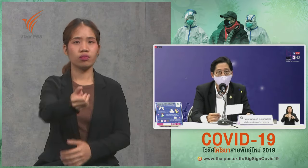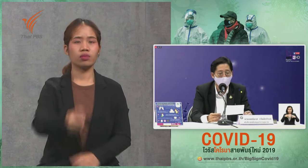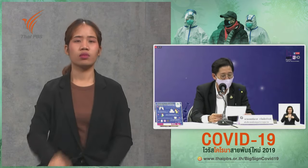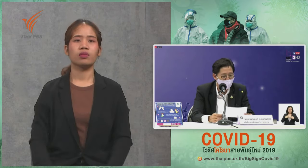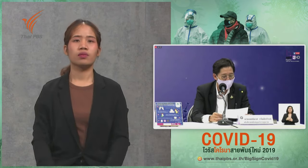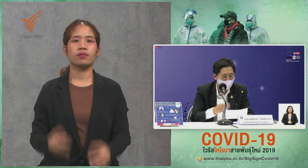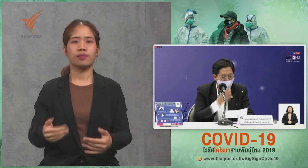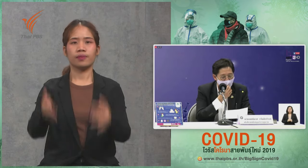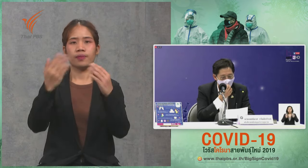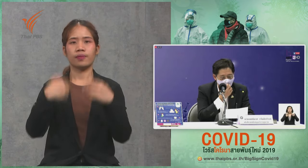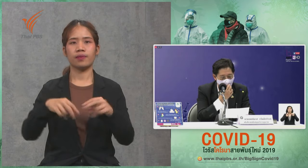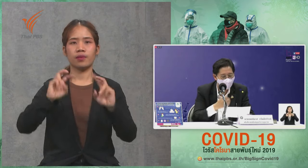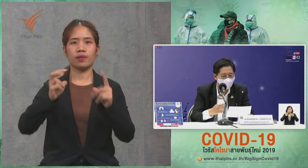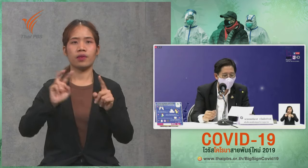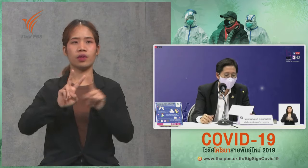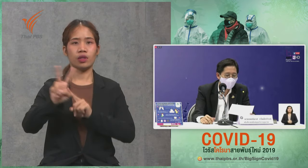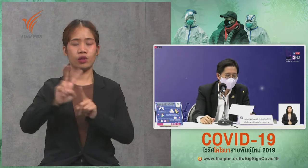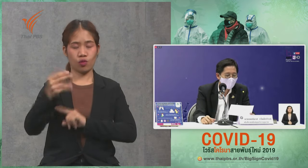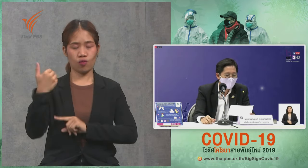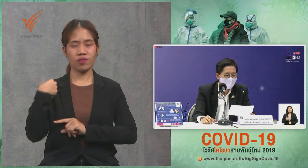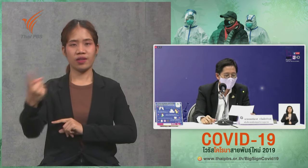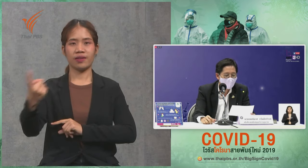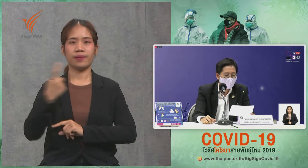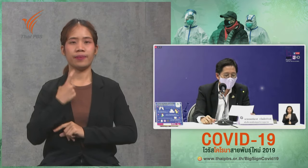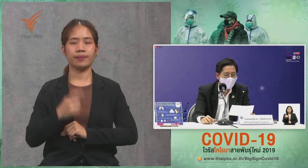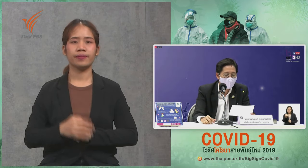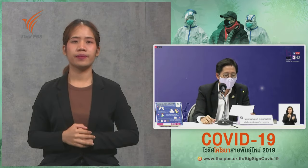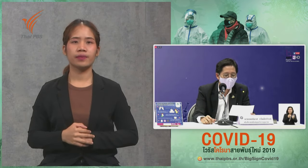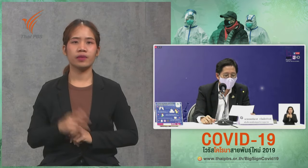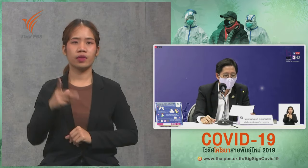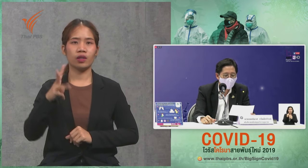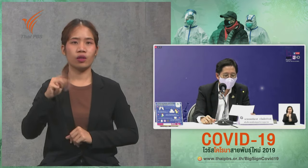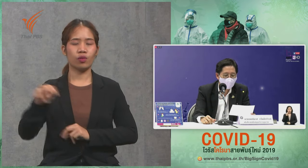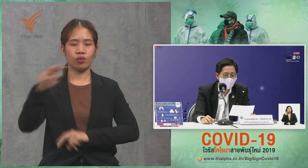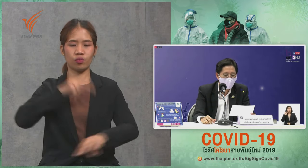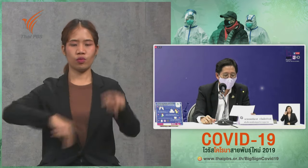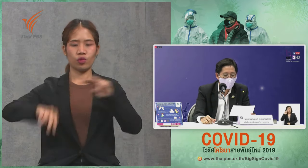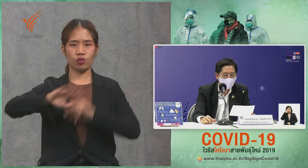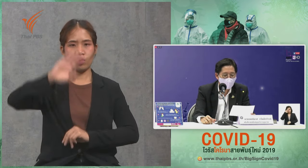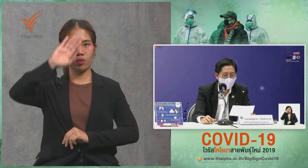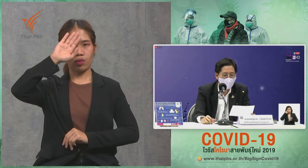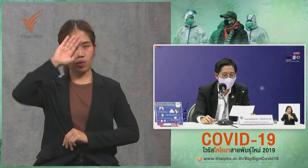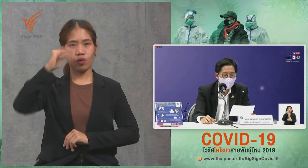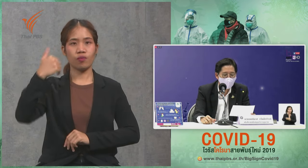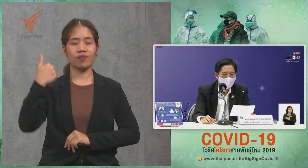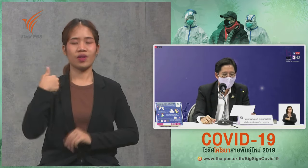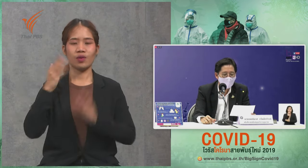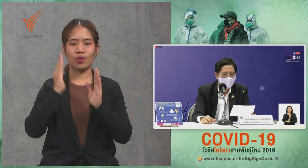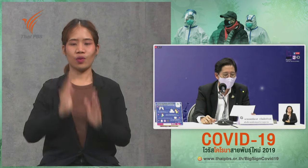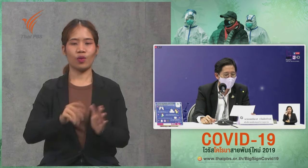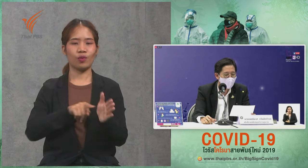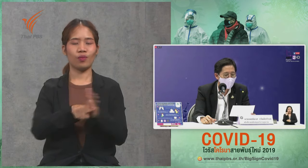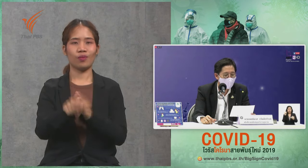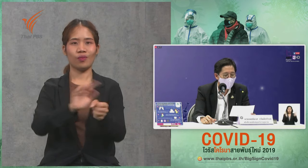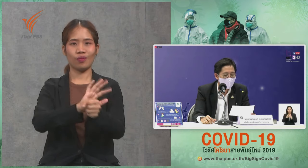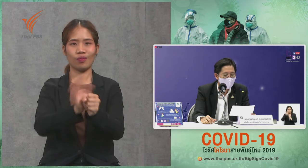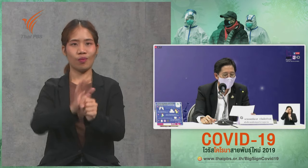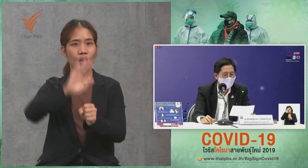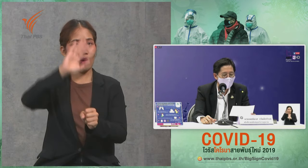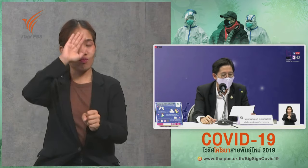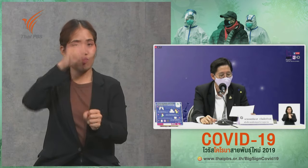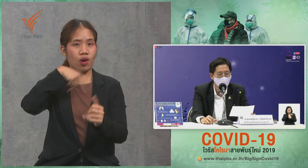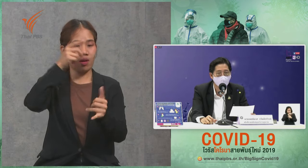เรื่องที่2ก็คือมีคำถามว่ากรมควบคุมโรคบอกว่าผู้ป่วยโควิดที่มีเชื้ออยู่เ